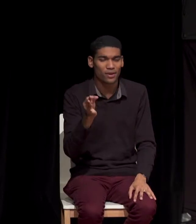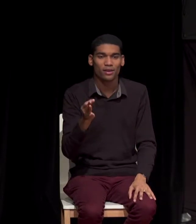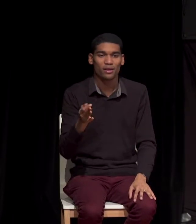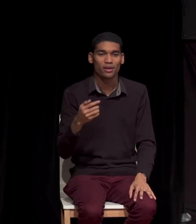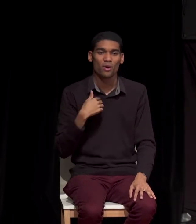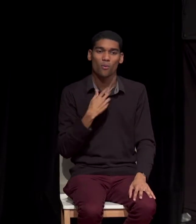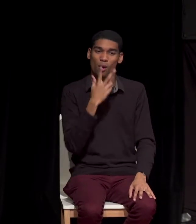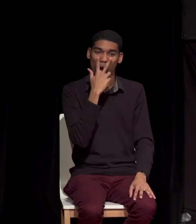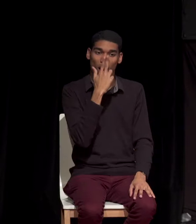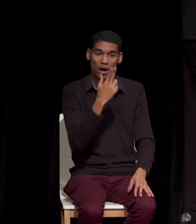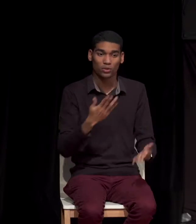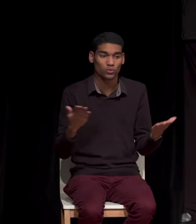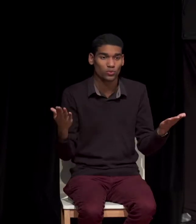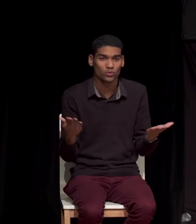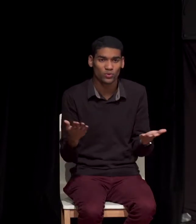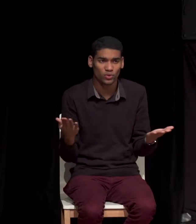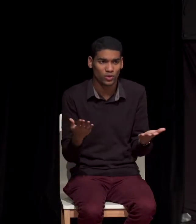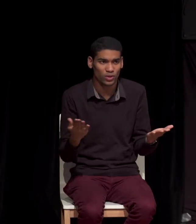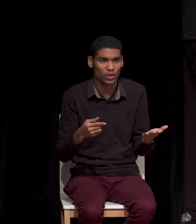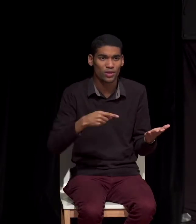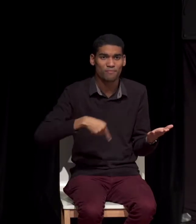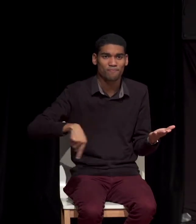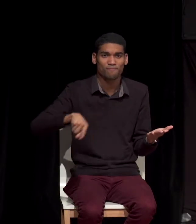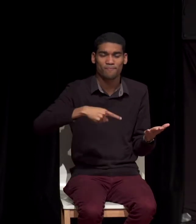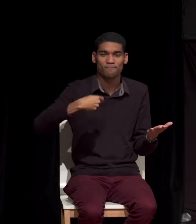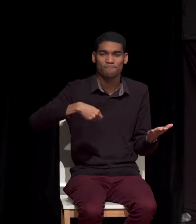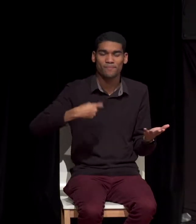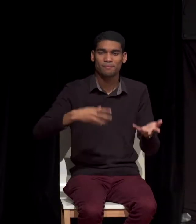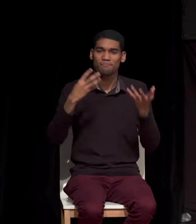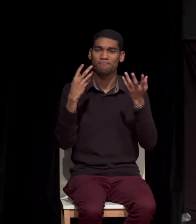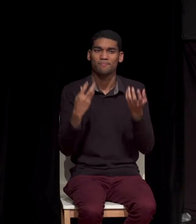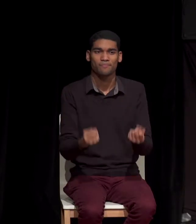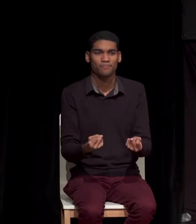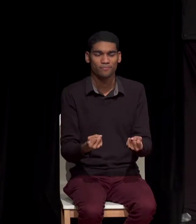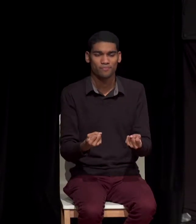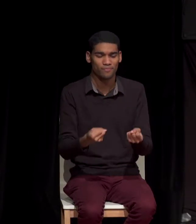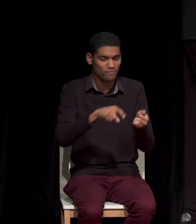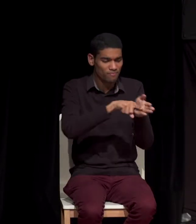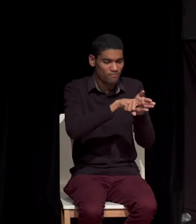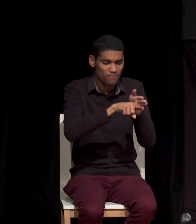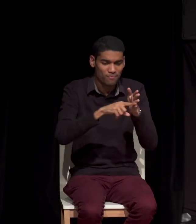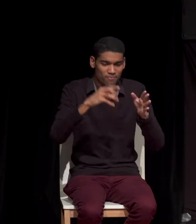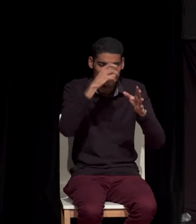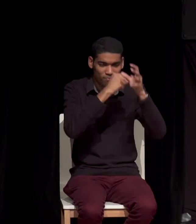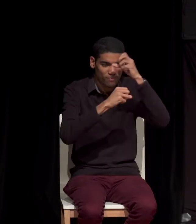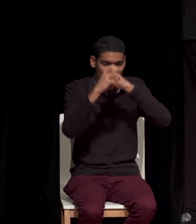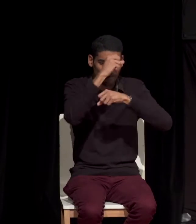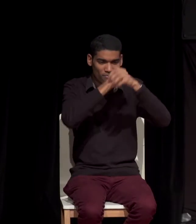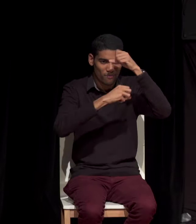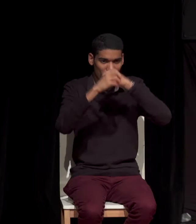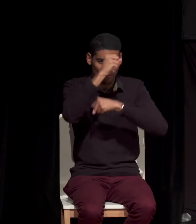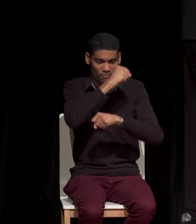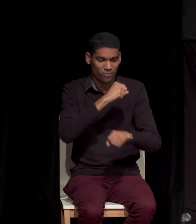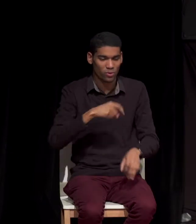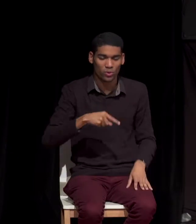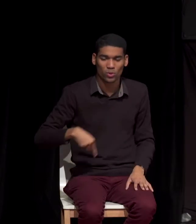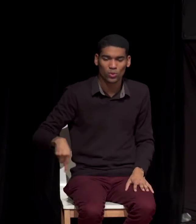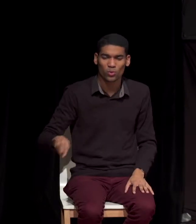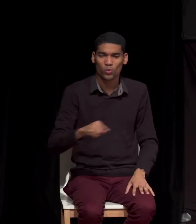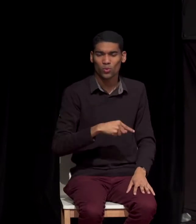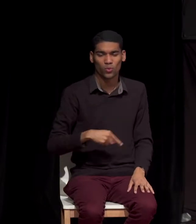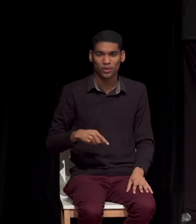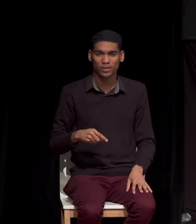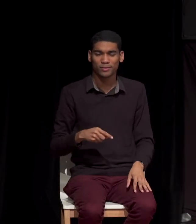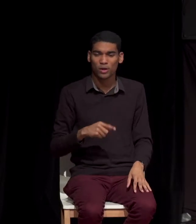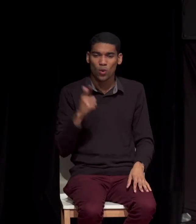Eu acho que agora o que a gente precisa é se apropriar desses saberes que nós acabamos